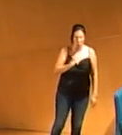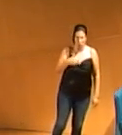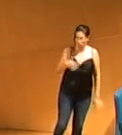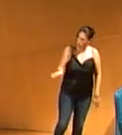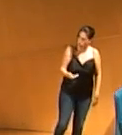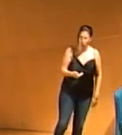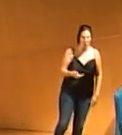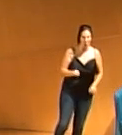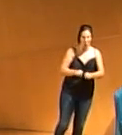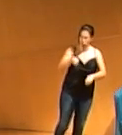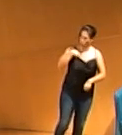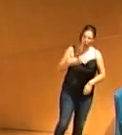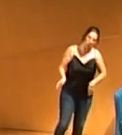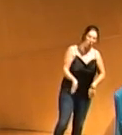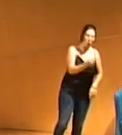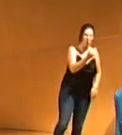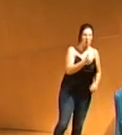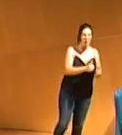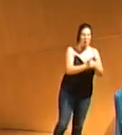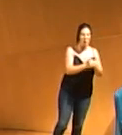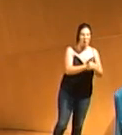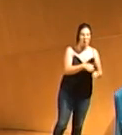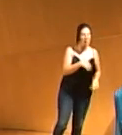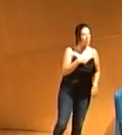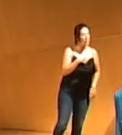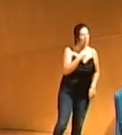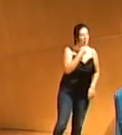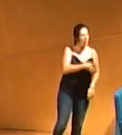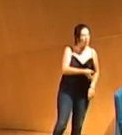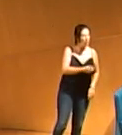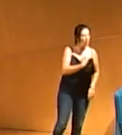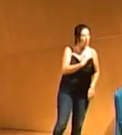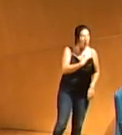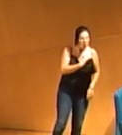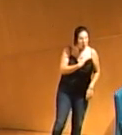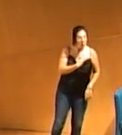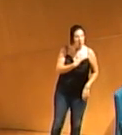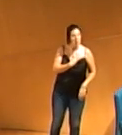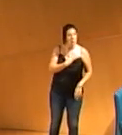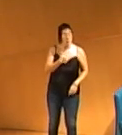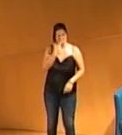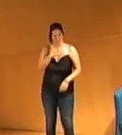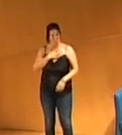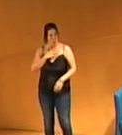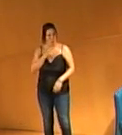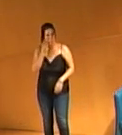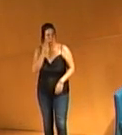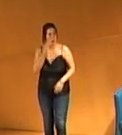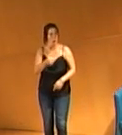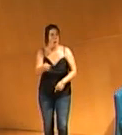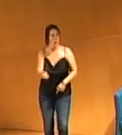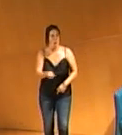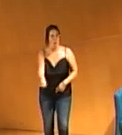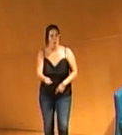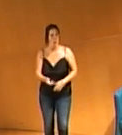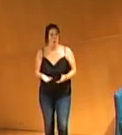Vous voyez ? Et ça, on est tellement obsédé par que ça ne marche pas qu'on oublie qu'il y a